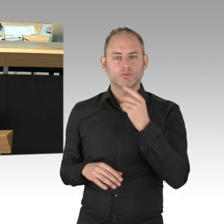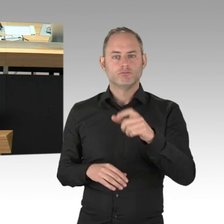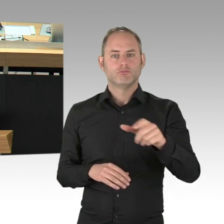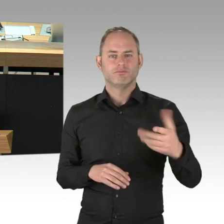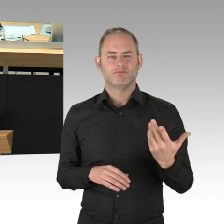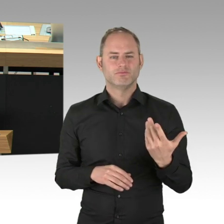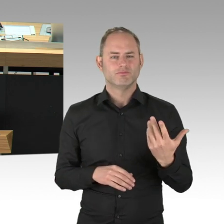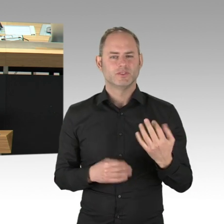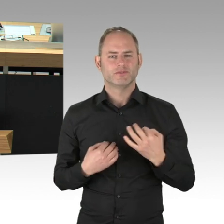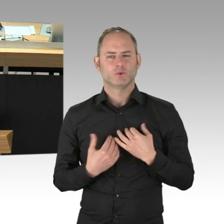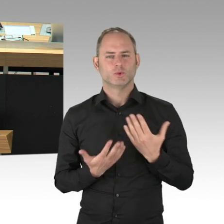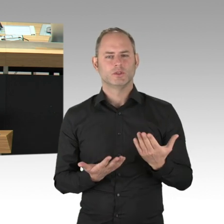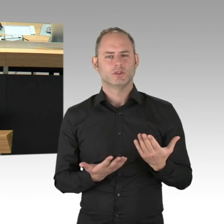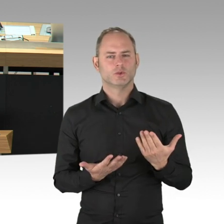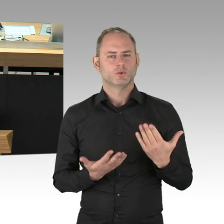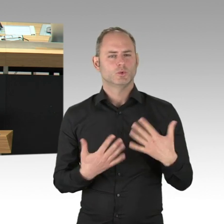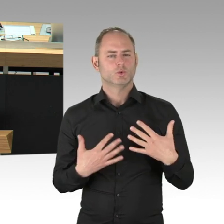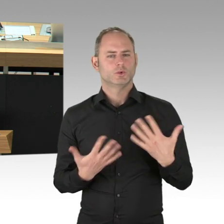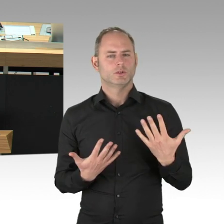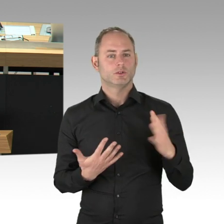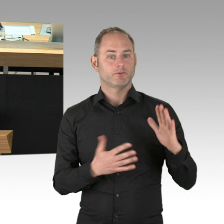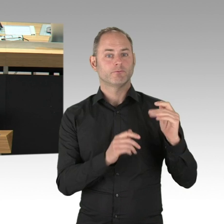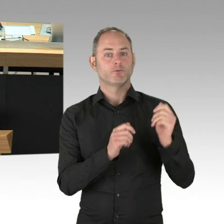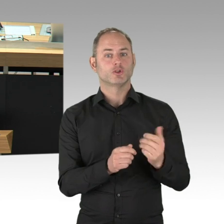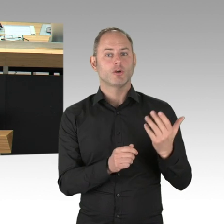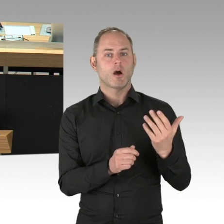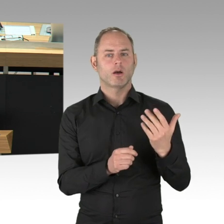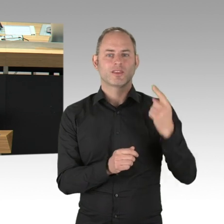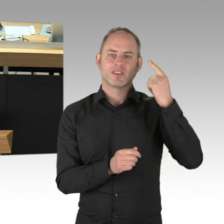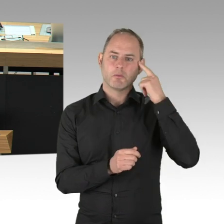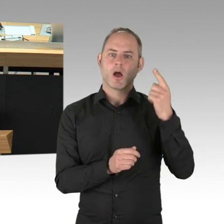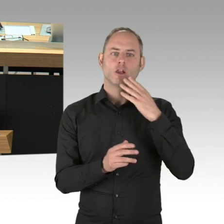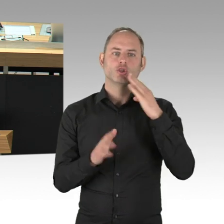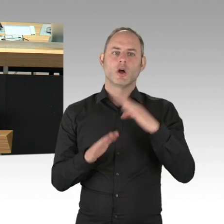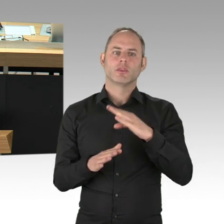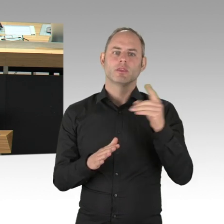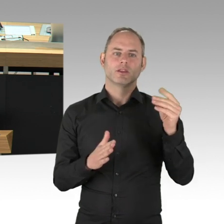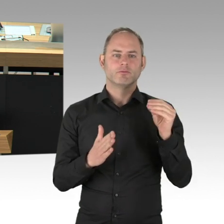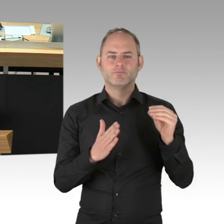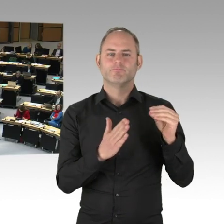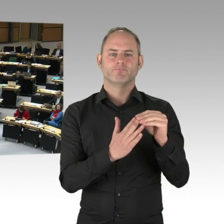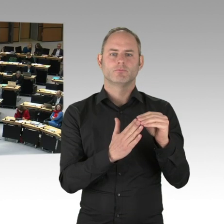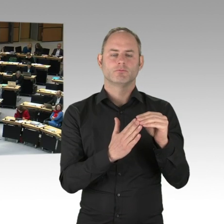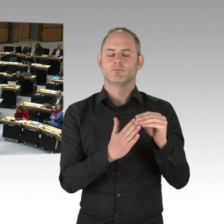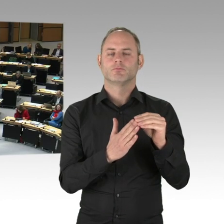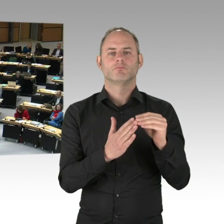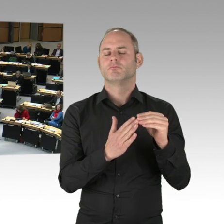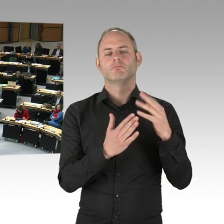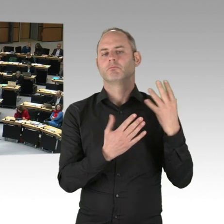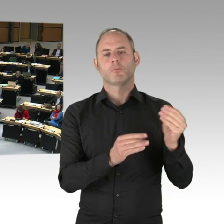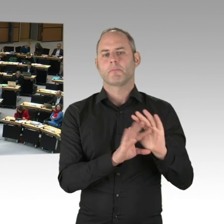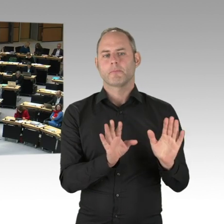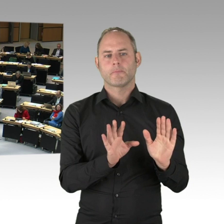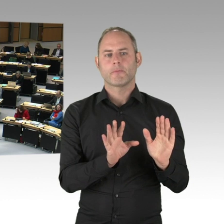darüber aufregte. Sie war sogar der Verleihung eines Bundesverdienstkreuzes nicht abträglich. In der jüdischen